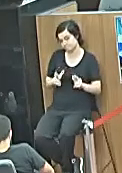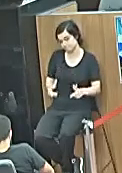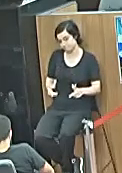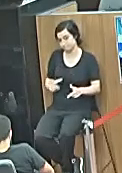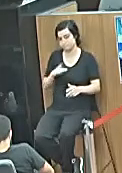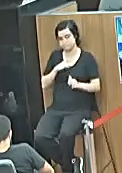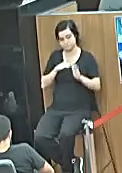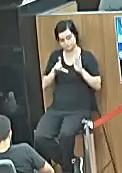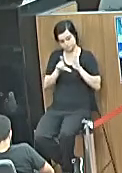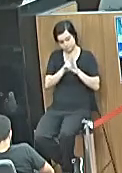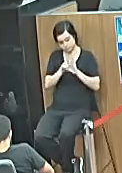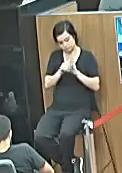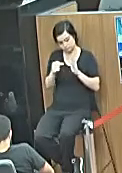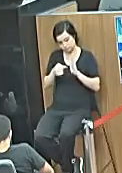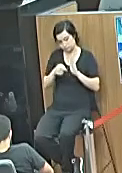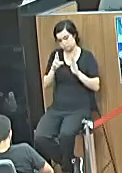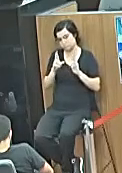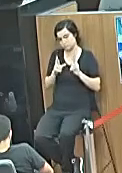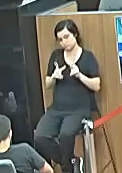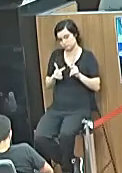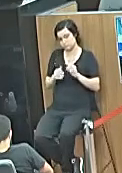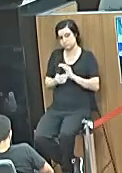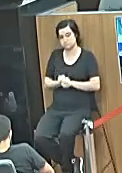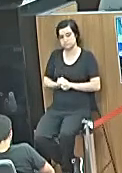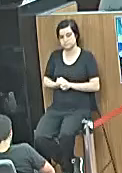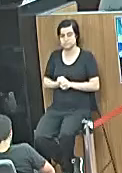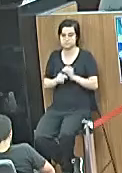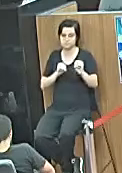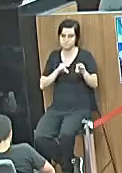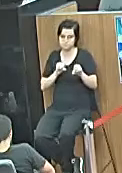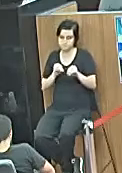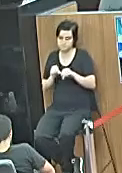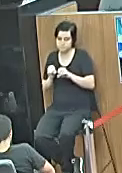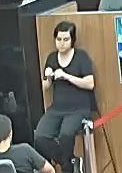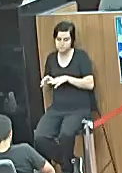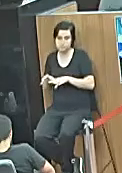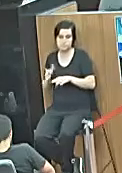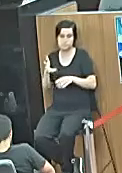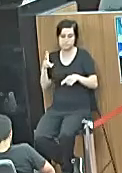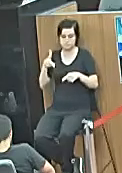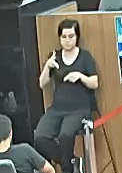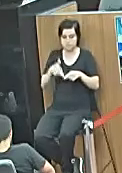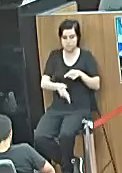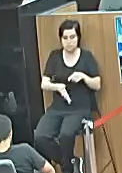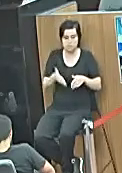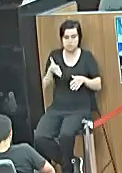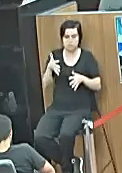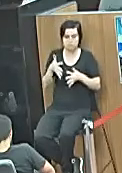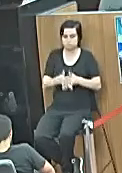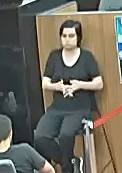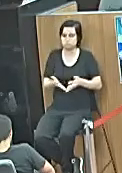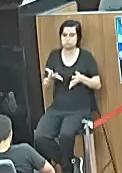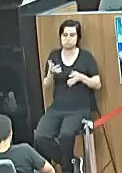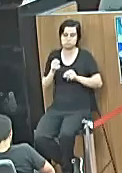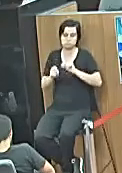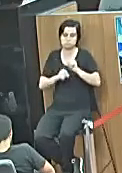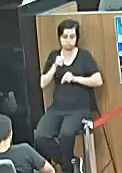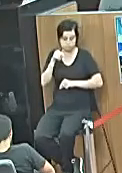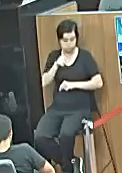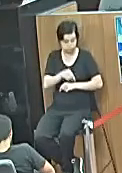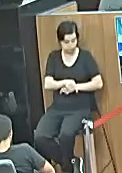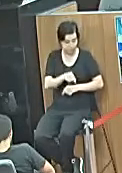estatudo da legislação que né que orienta essa intervenção é manter as especificidades desse público